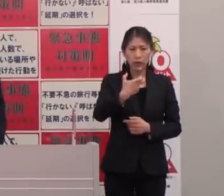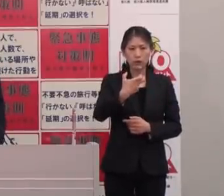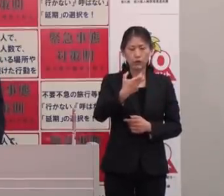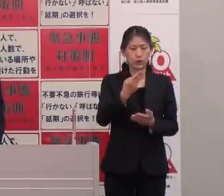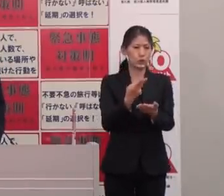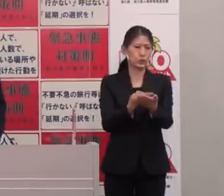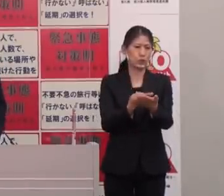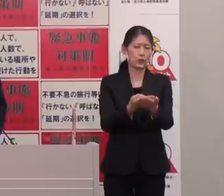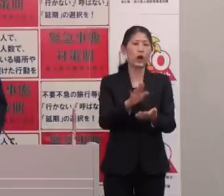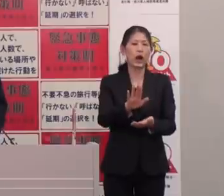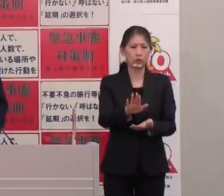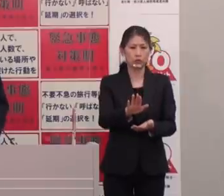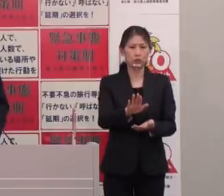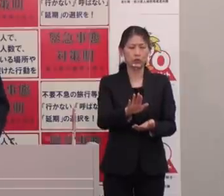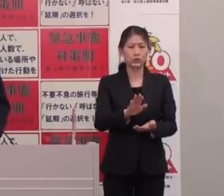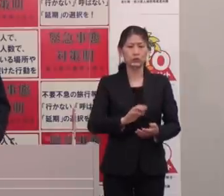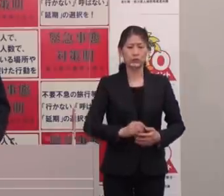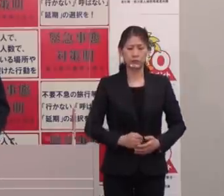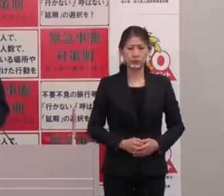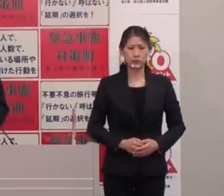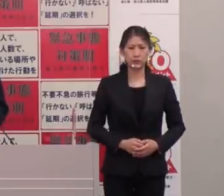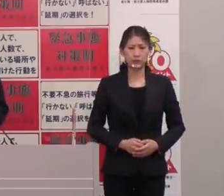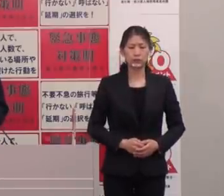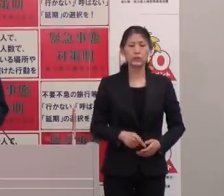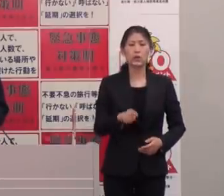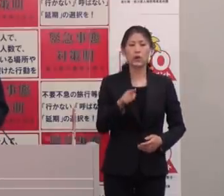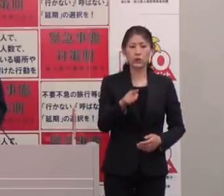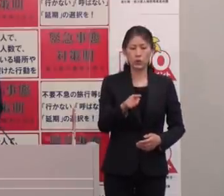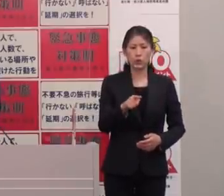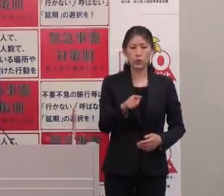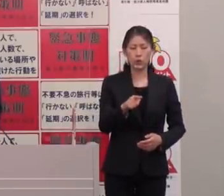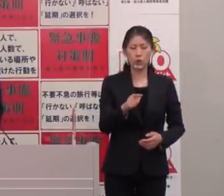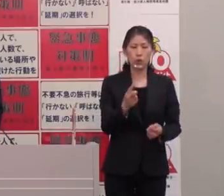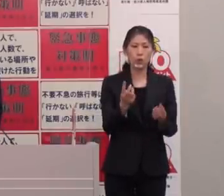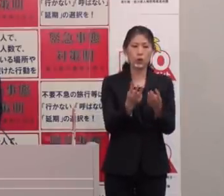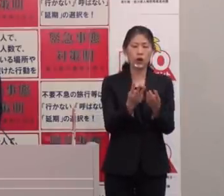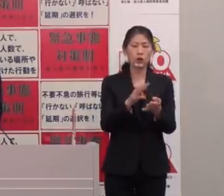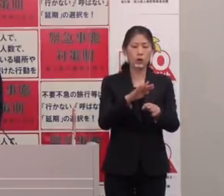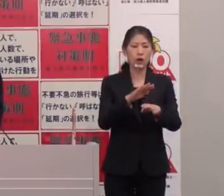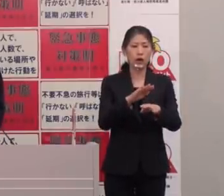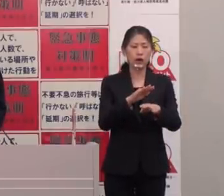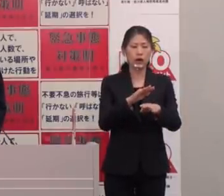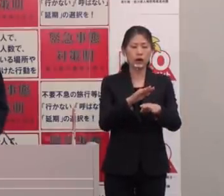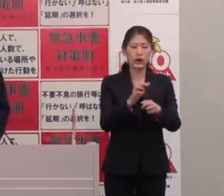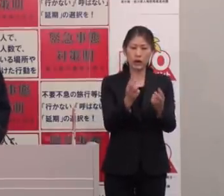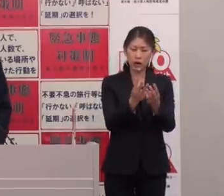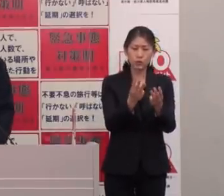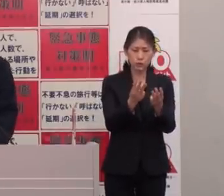で、この270という数え方をいたしますと、いわ